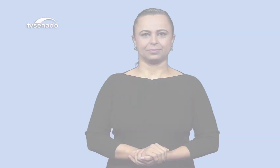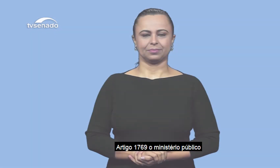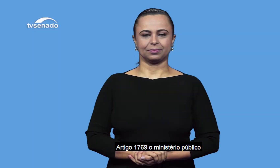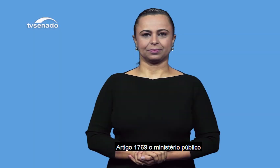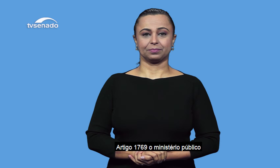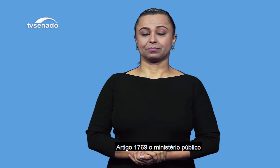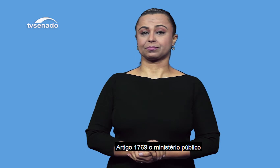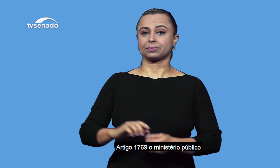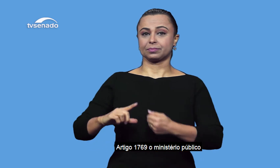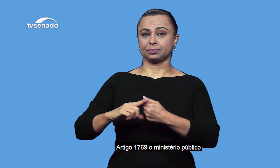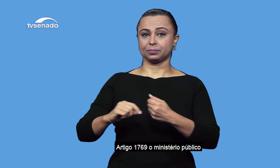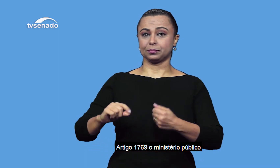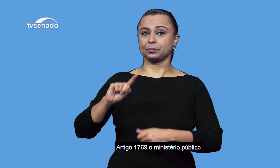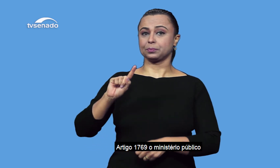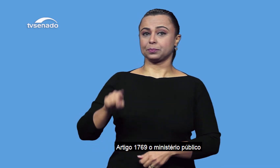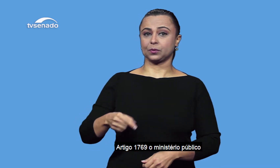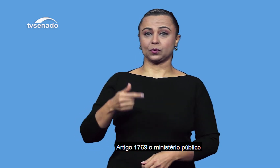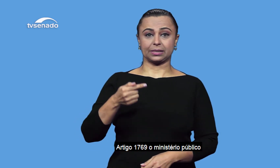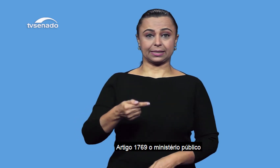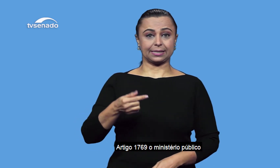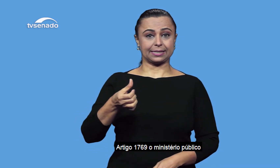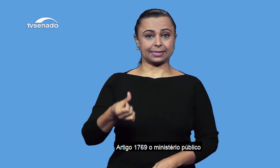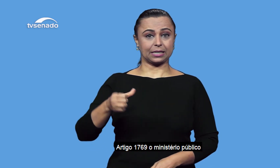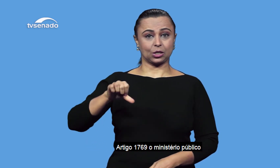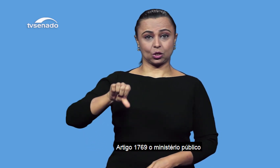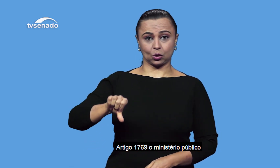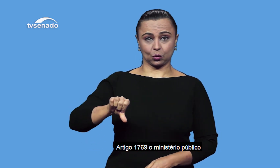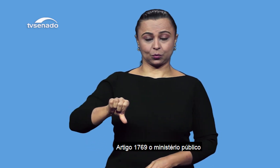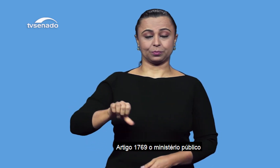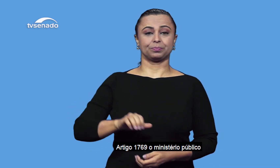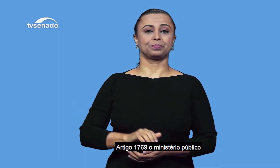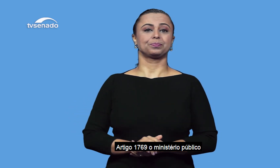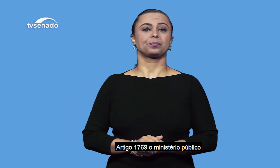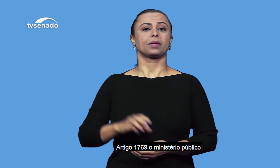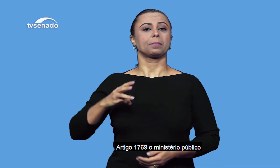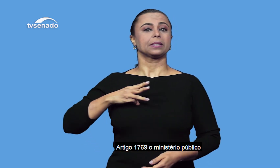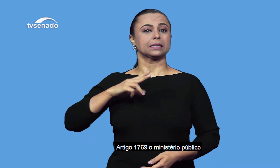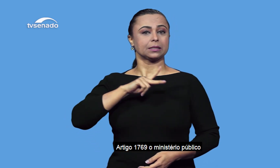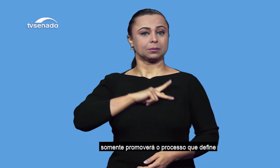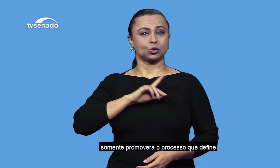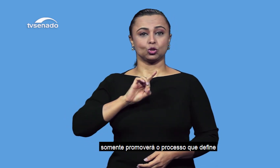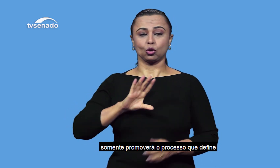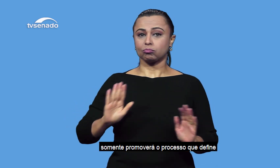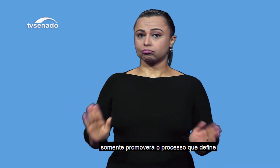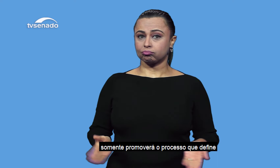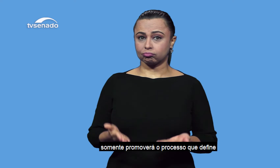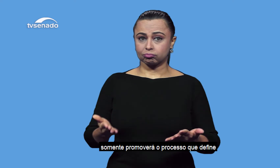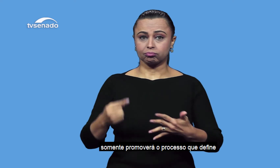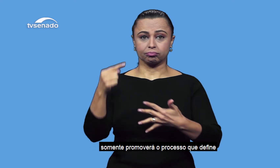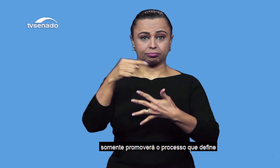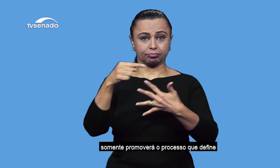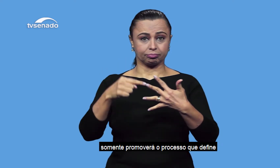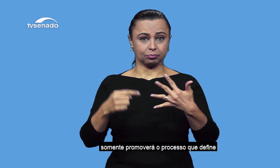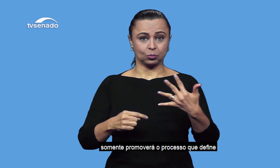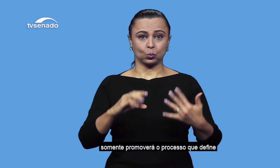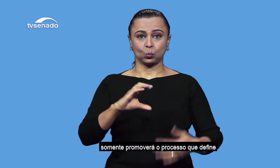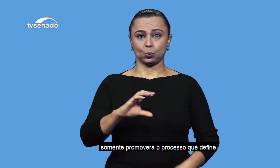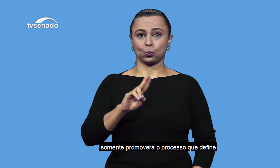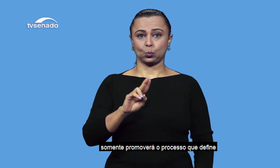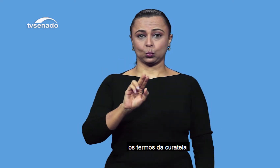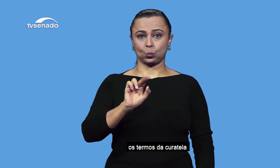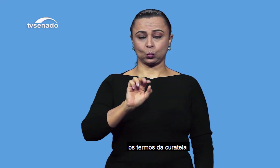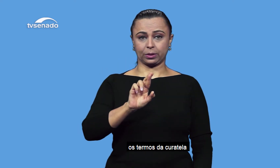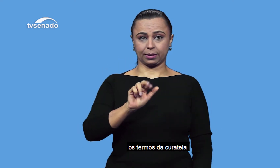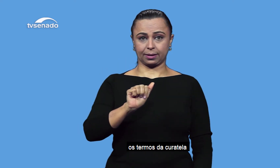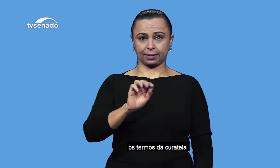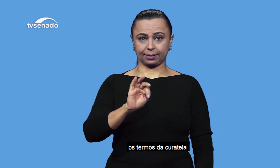o artigo 1769 o ministério público somente promoverá o processo que define os termos